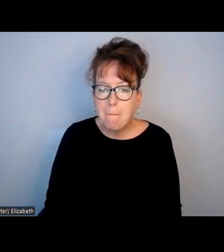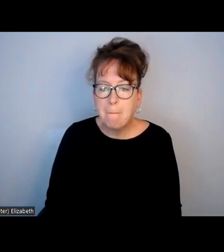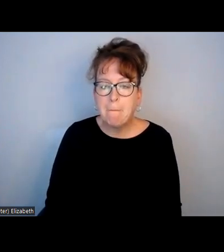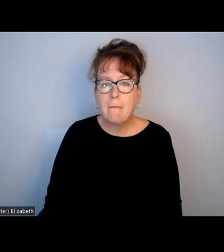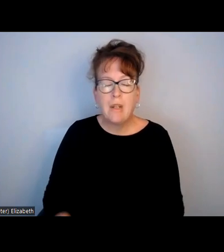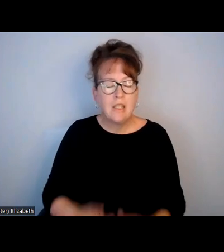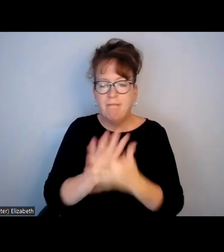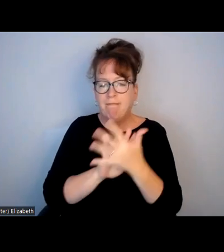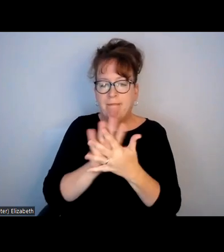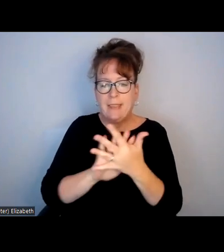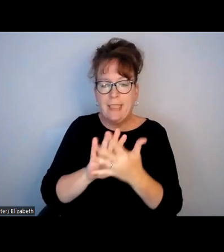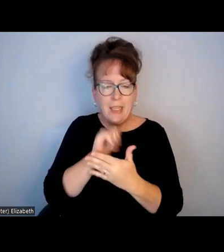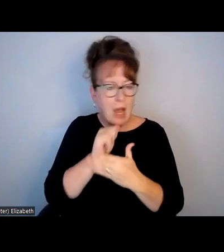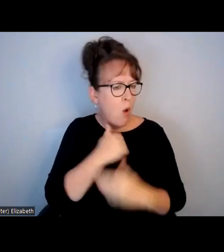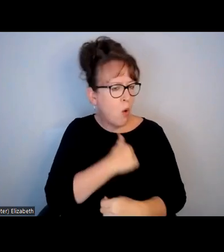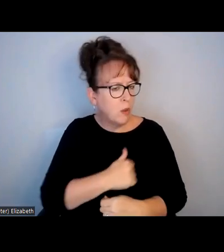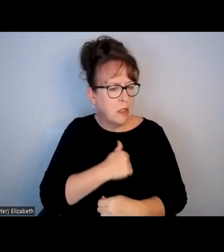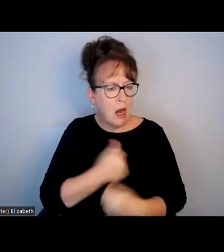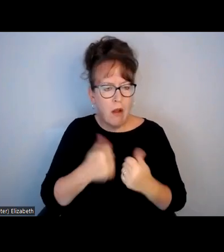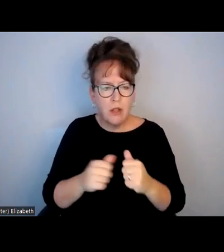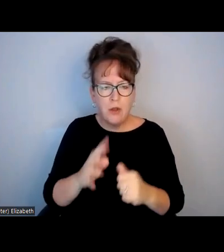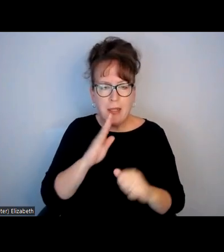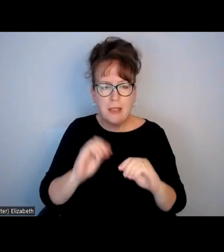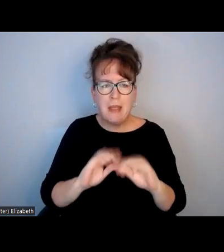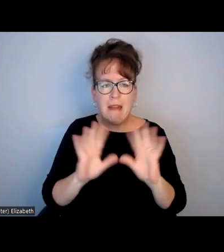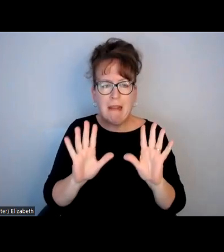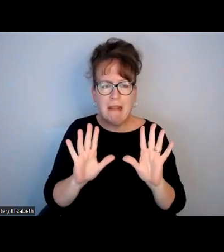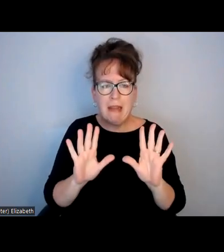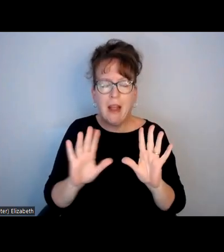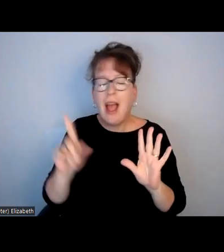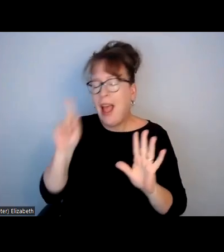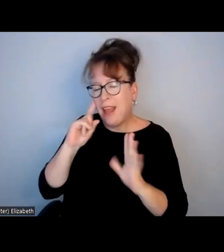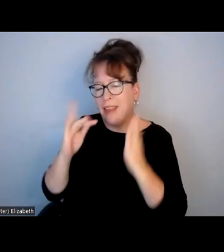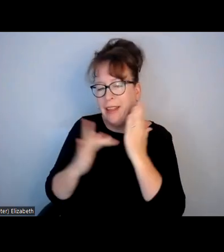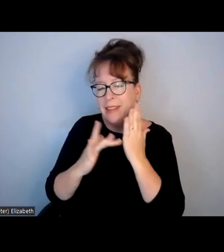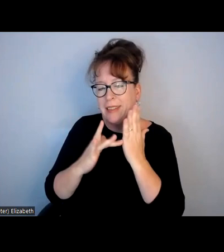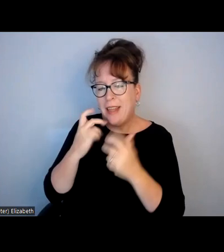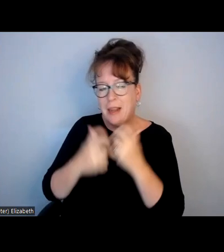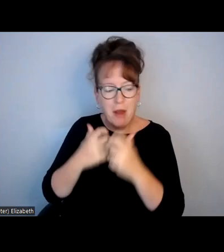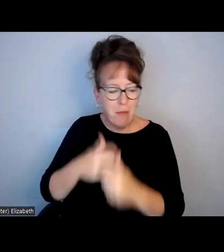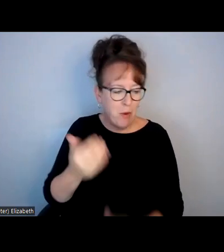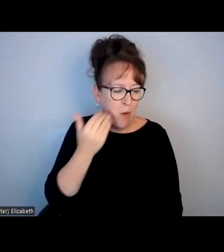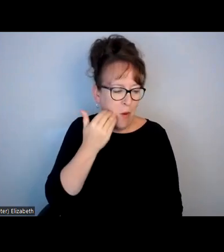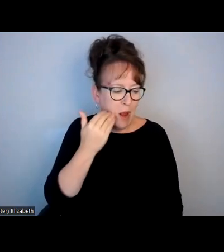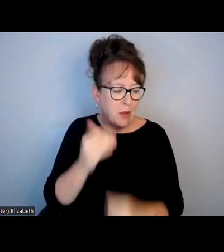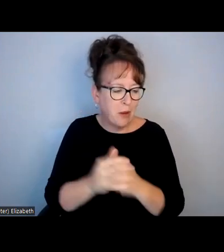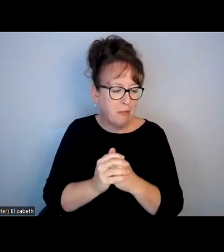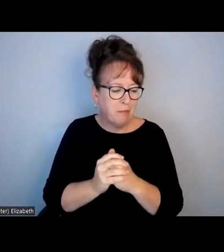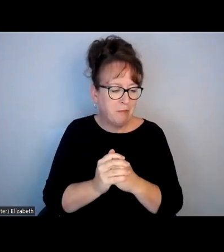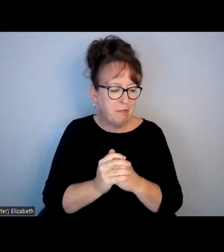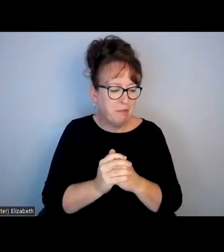cortando Okay okay Voy a tratar de aclarar se está se estando un poco mal Sí